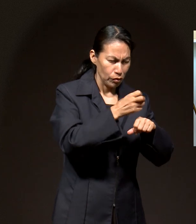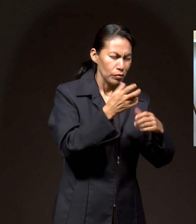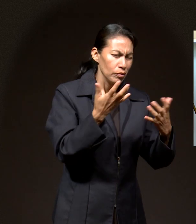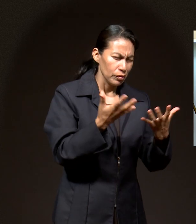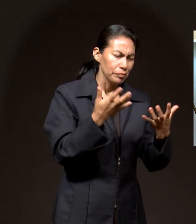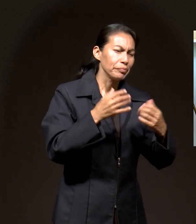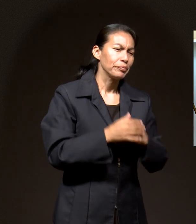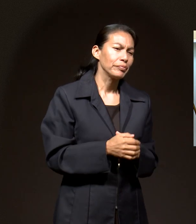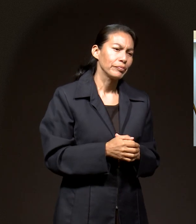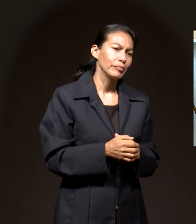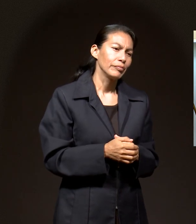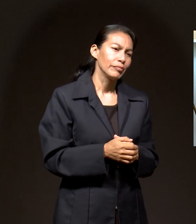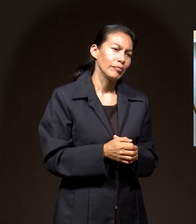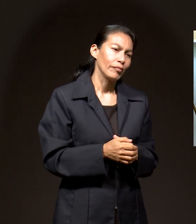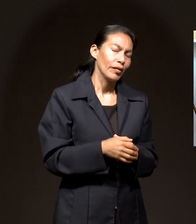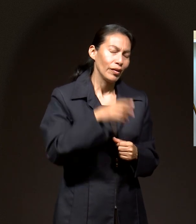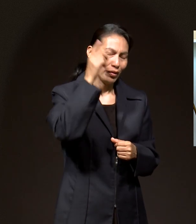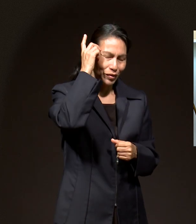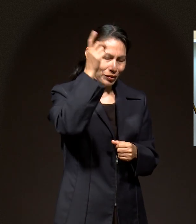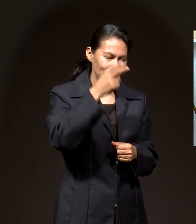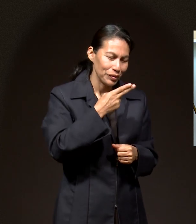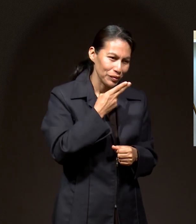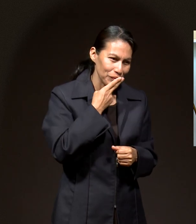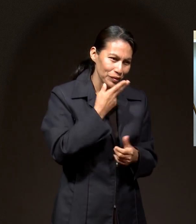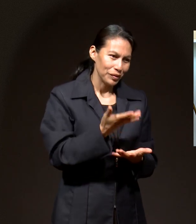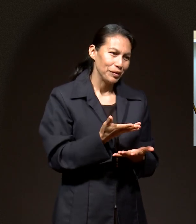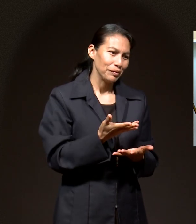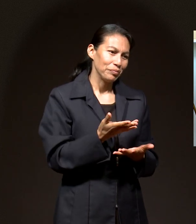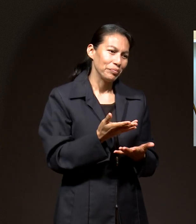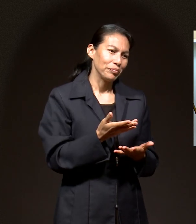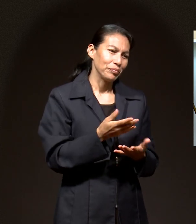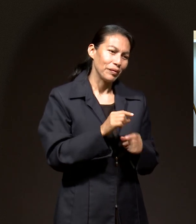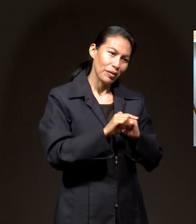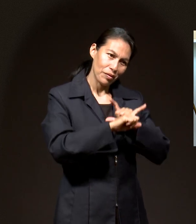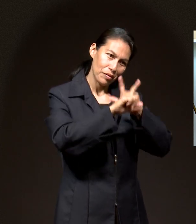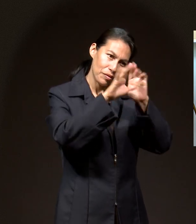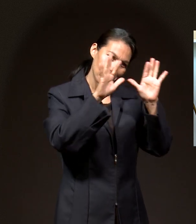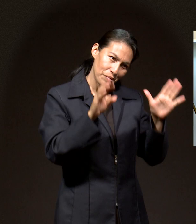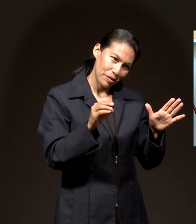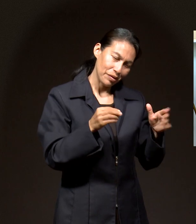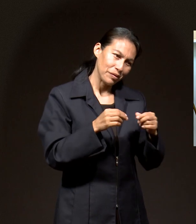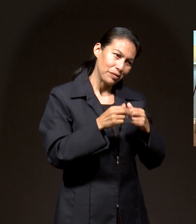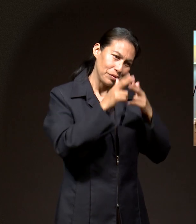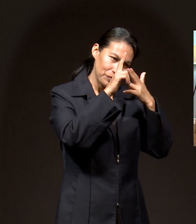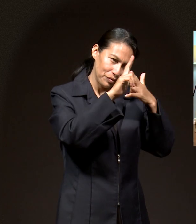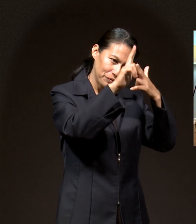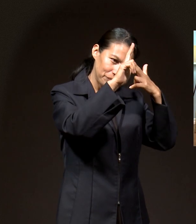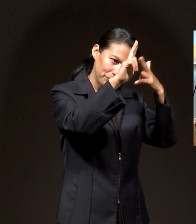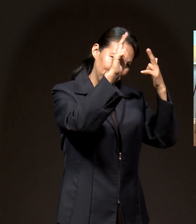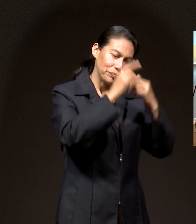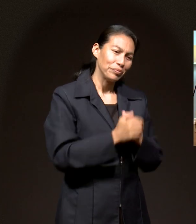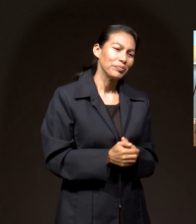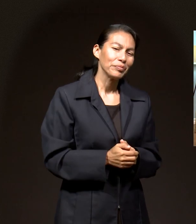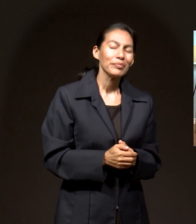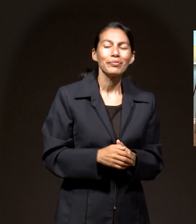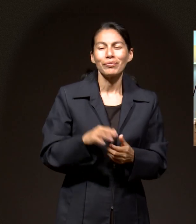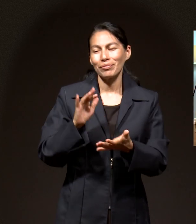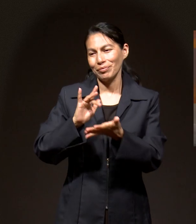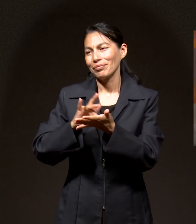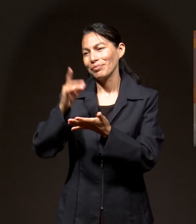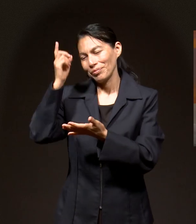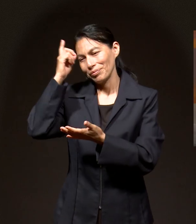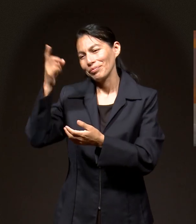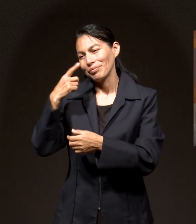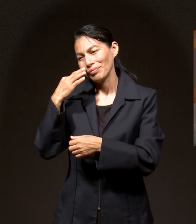porque Dios quiere usarte, es una invitación para usarte para su gloria y honor, ¿no es cierto? Pues puedo dar testimonio de